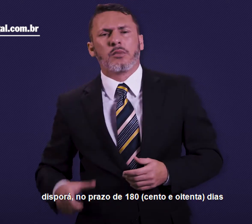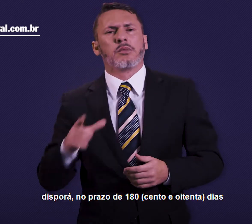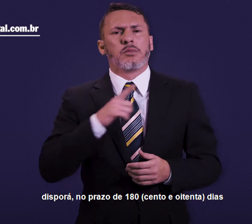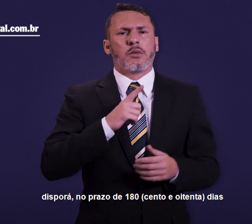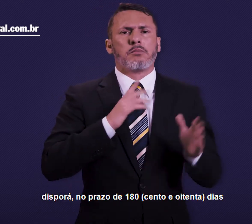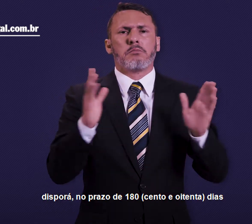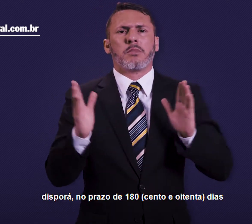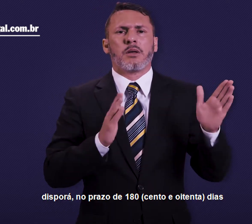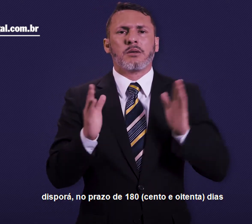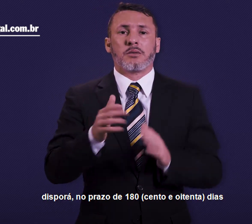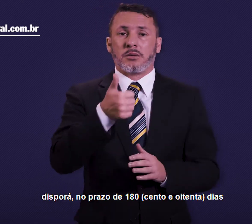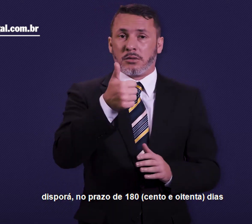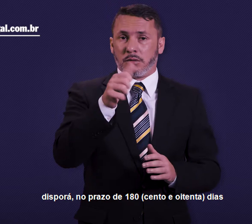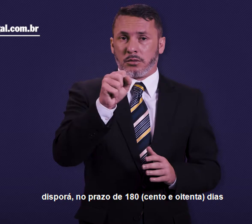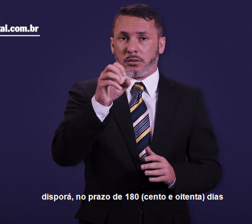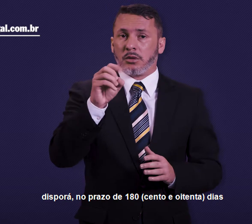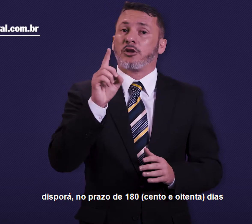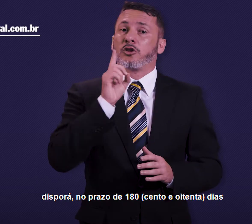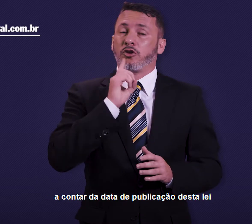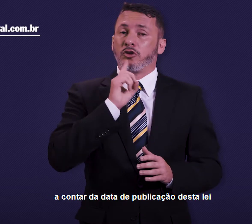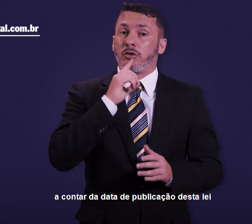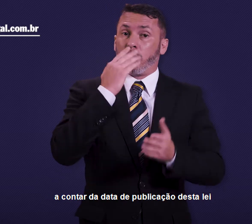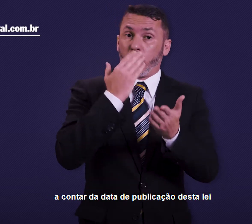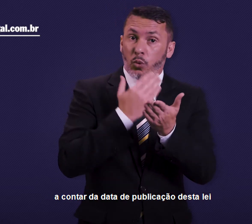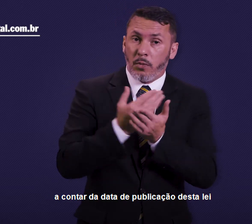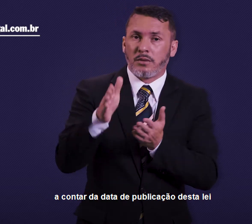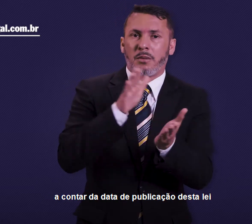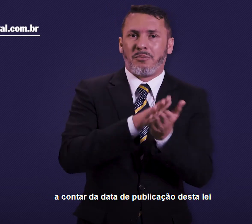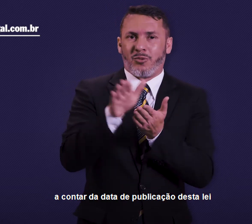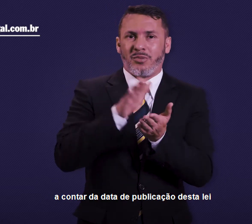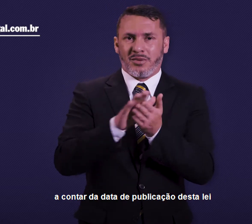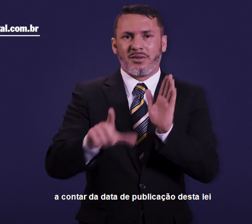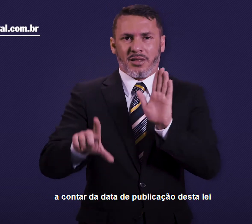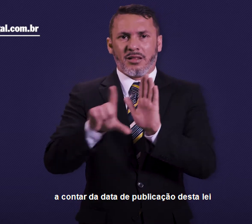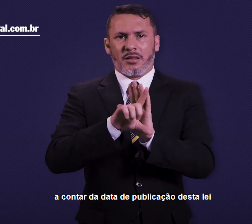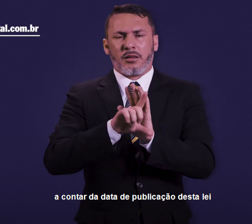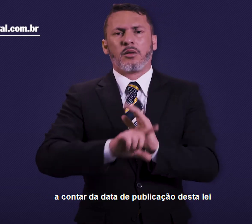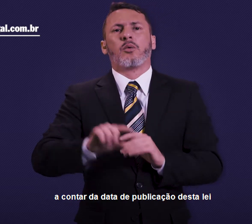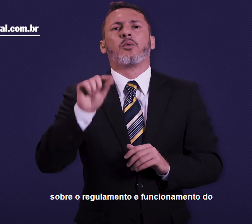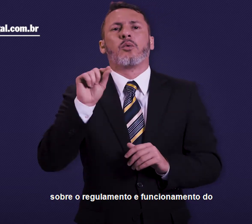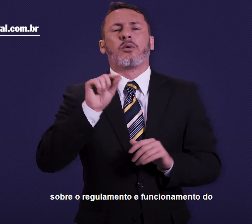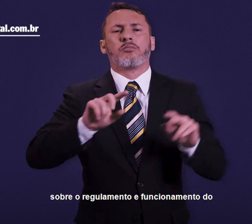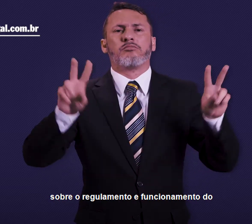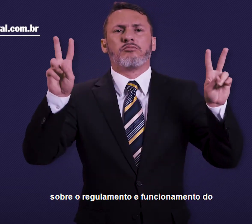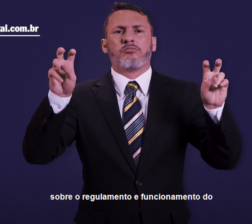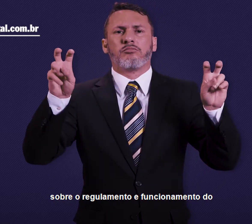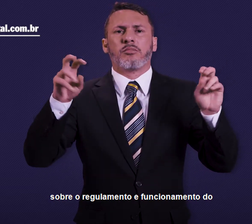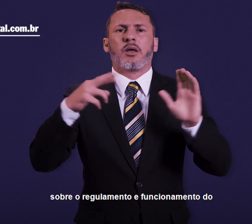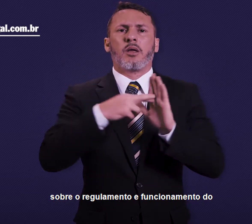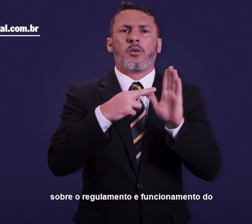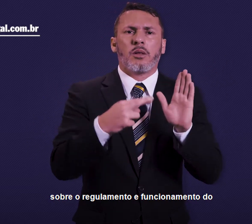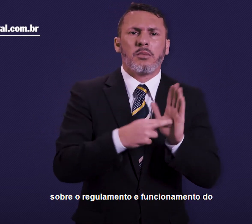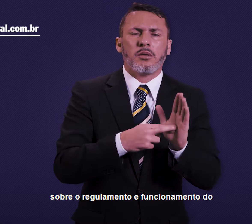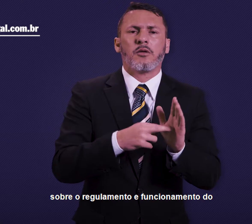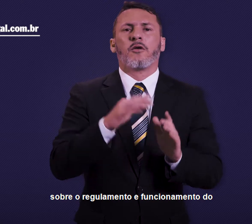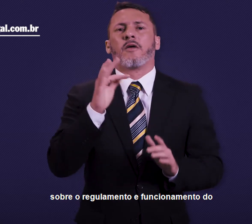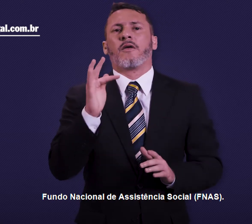disporá, no prazo de 180 dias a contar da data de publicação desta lei, sobre o regulamento e funcionamento do